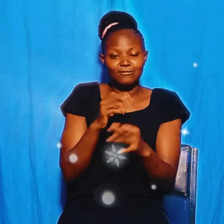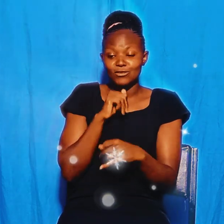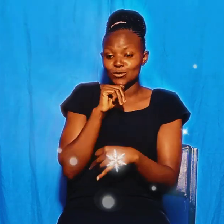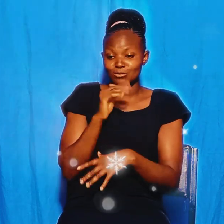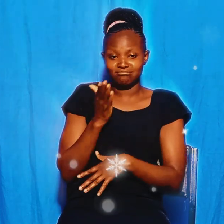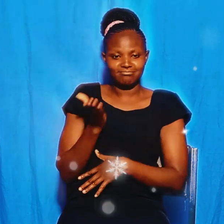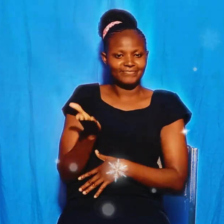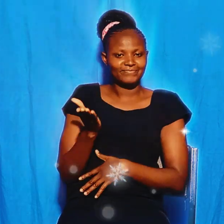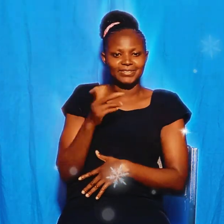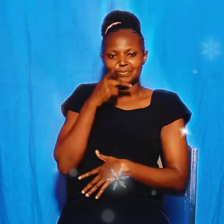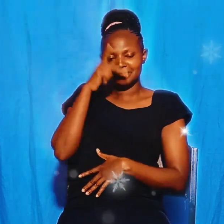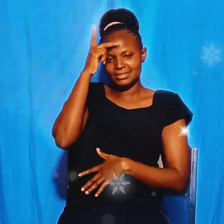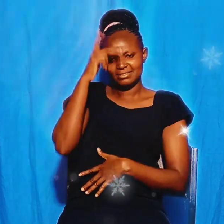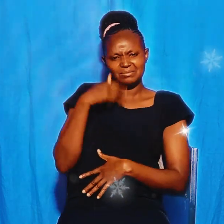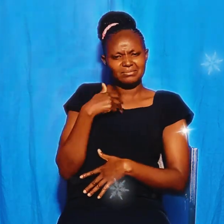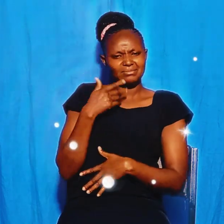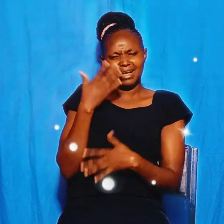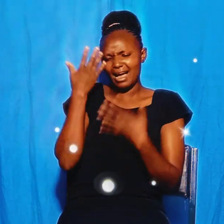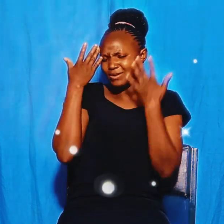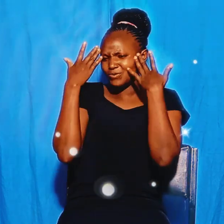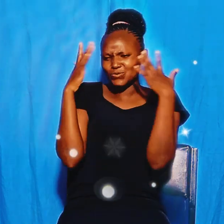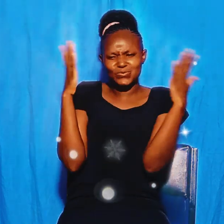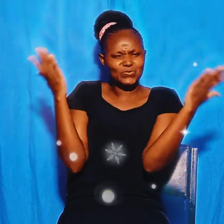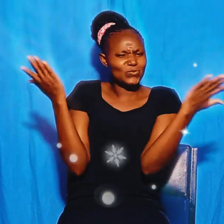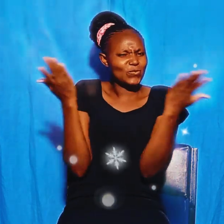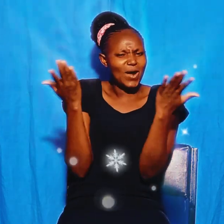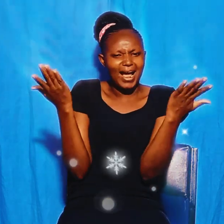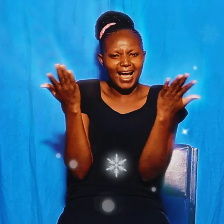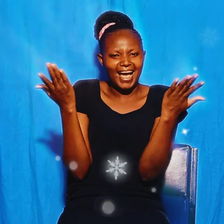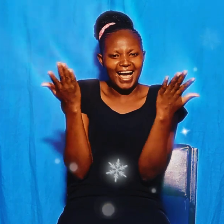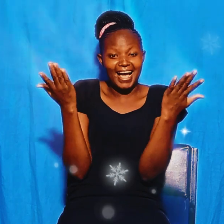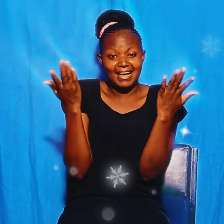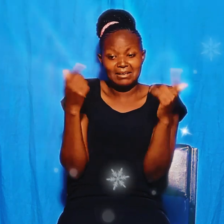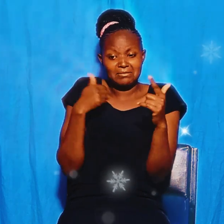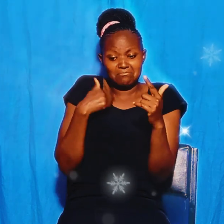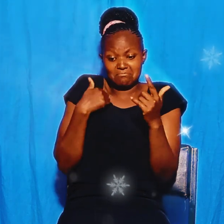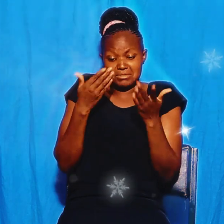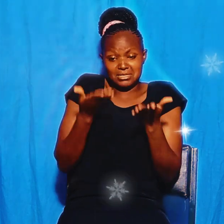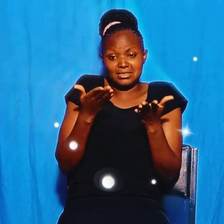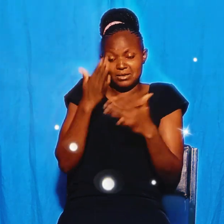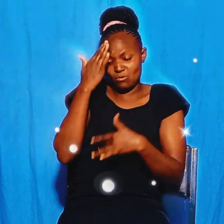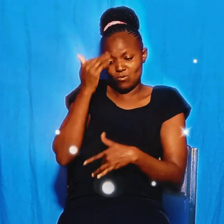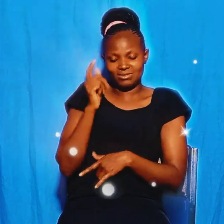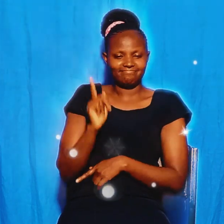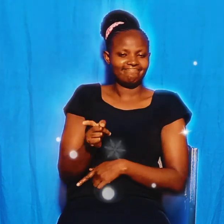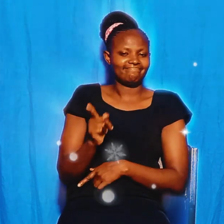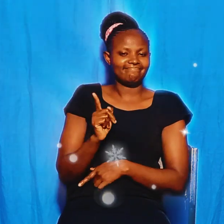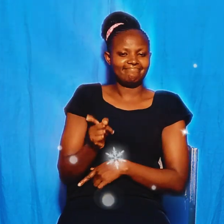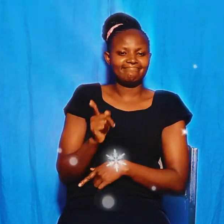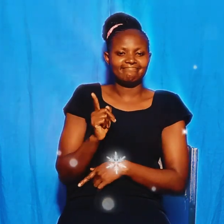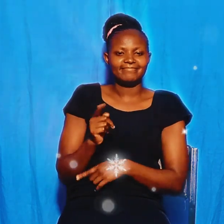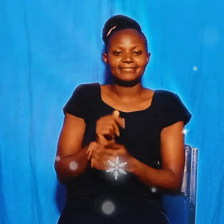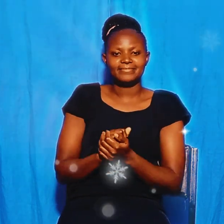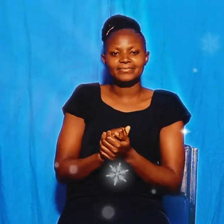balani itewa. Ni balani ni tundu mwo. Na ngaihi nienda